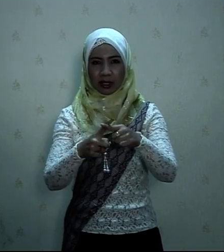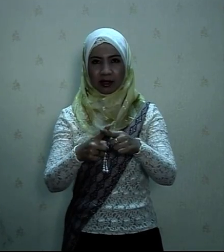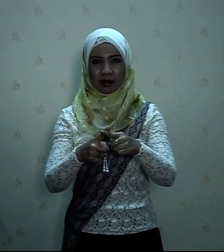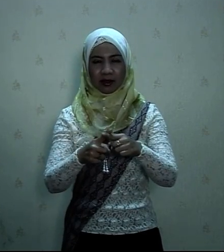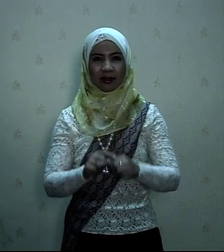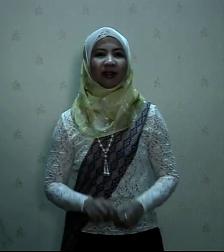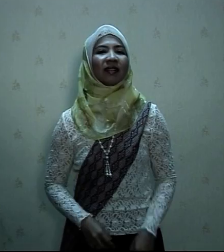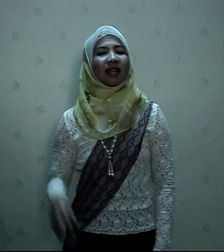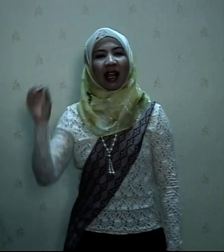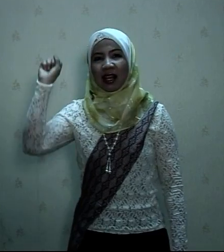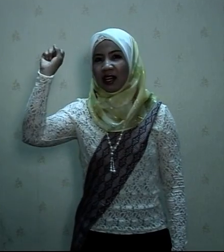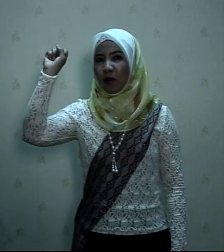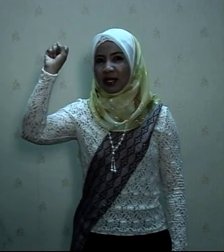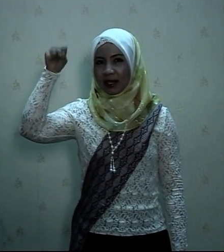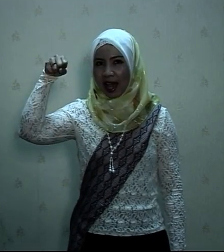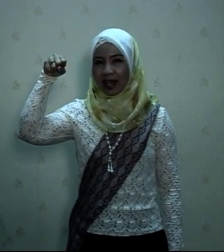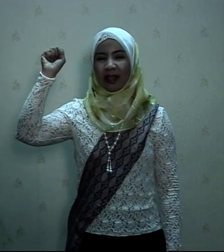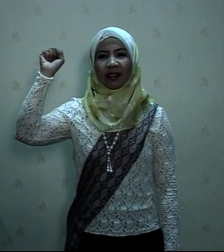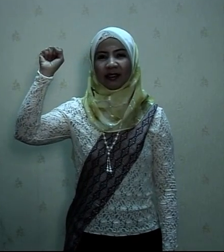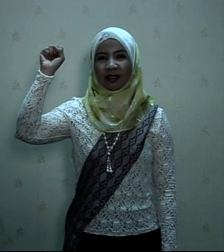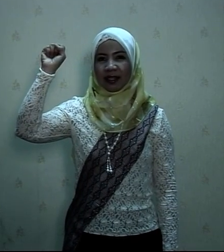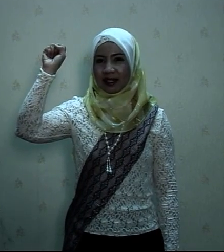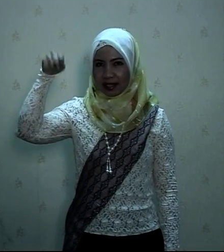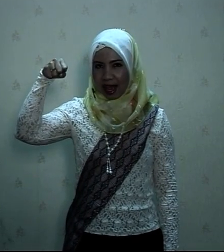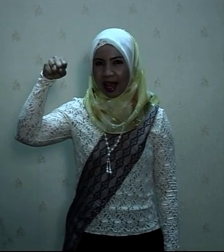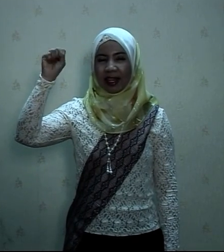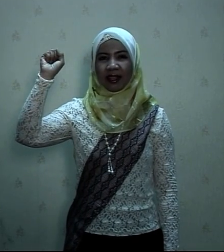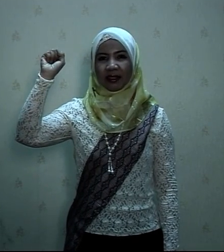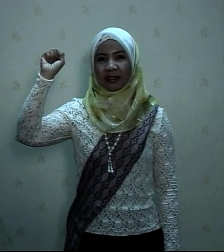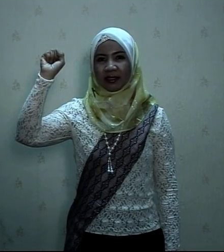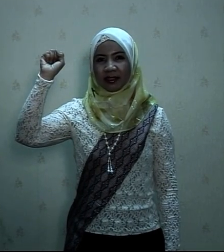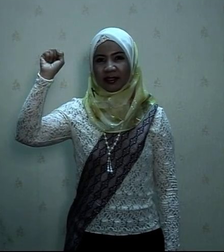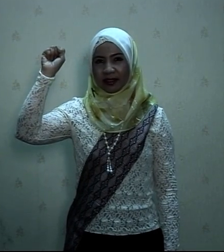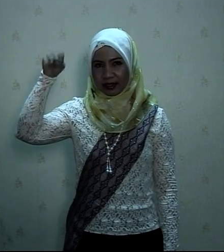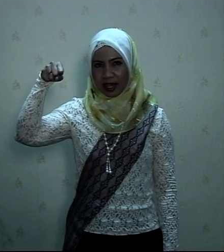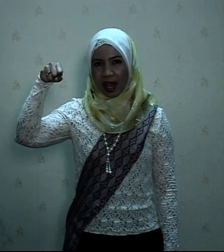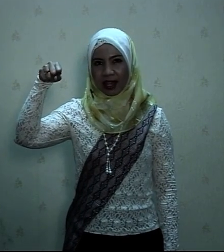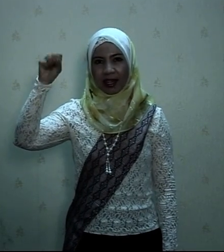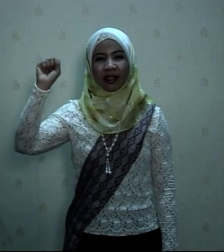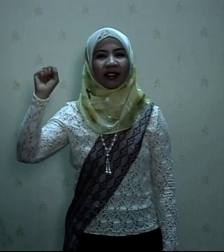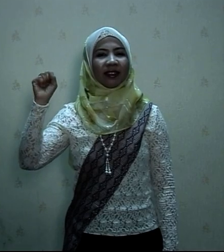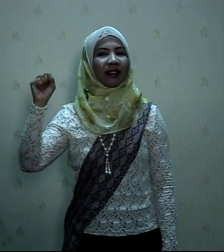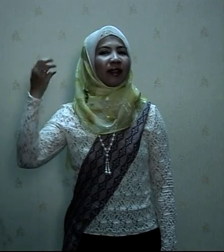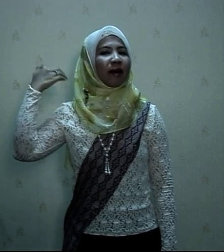งคำว่าใช่ใช่ใช่